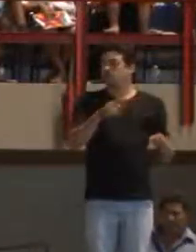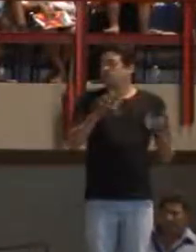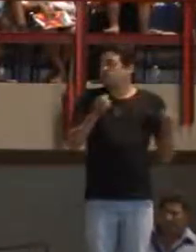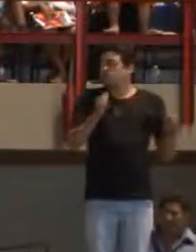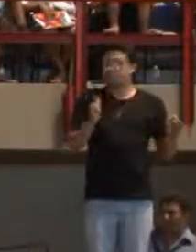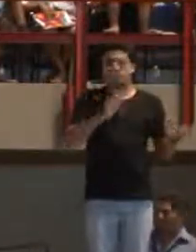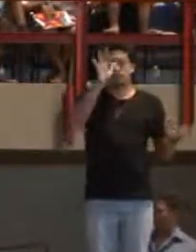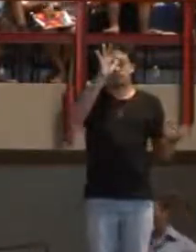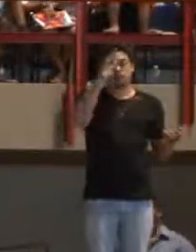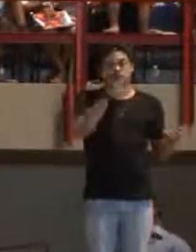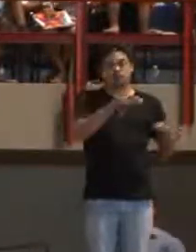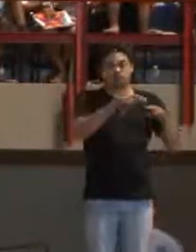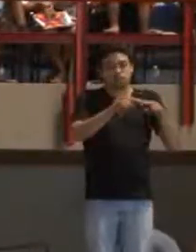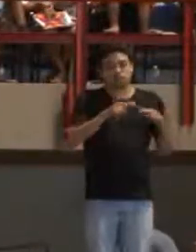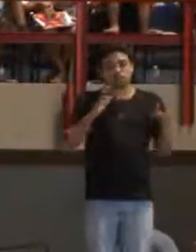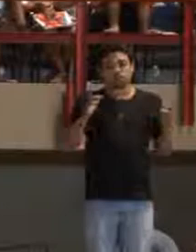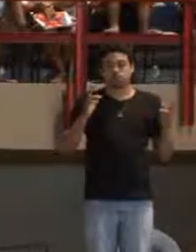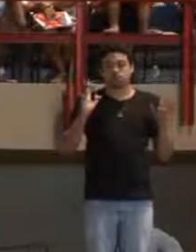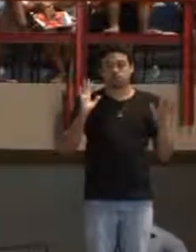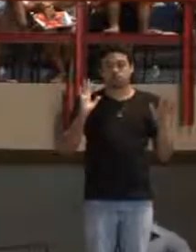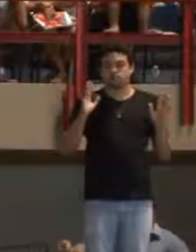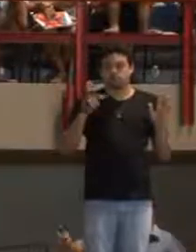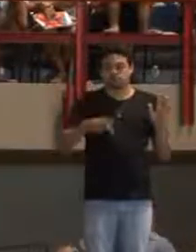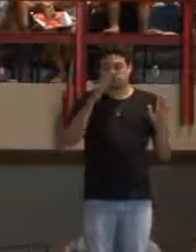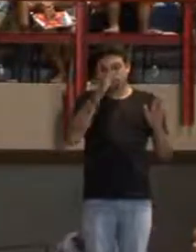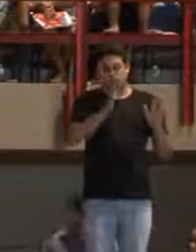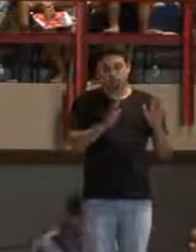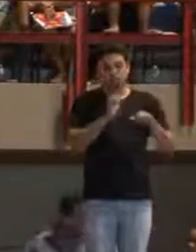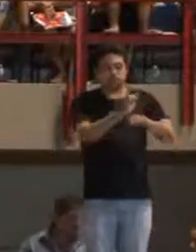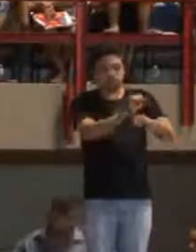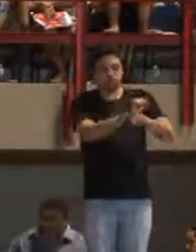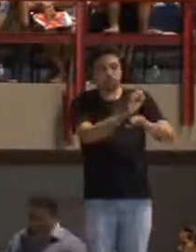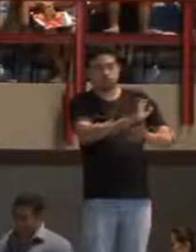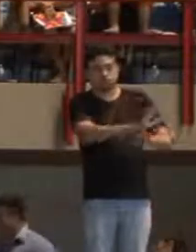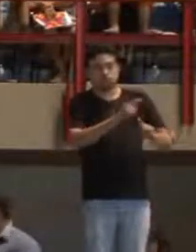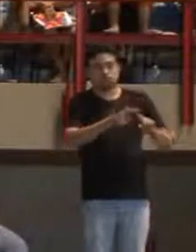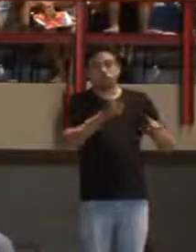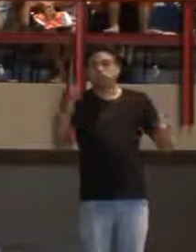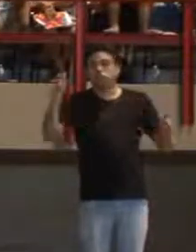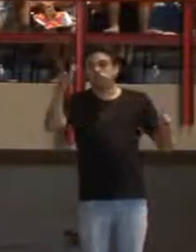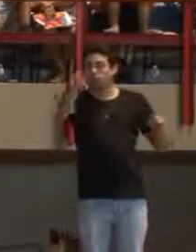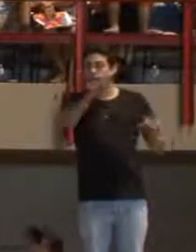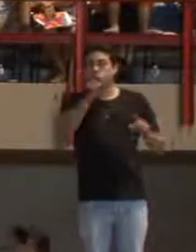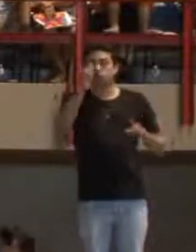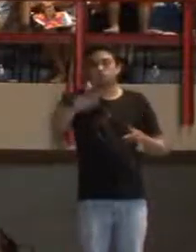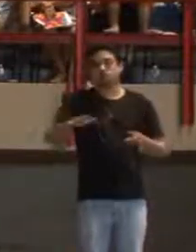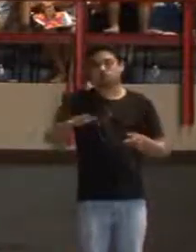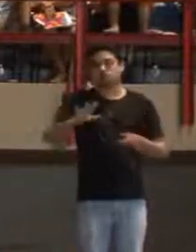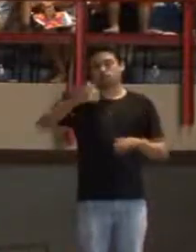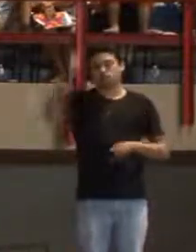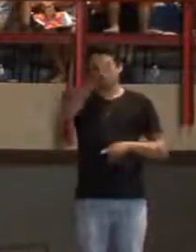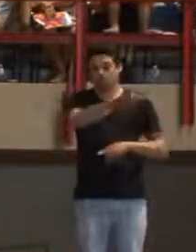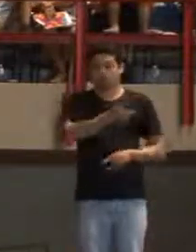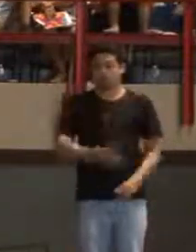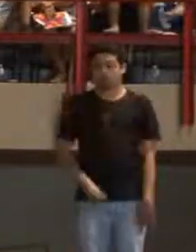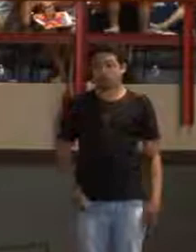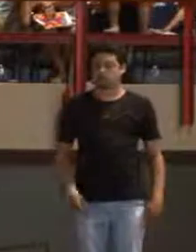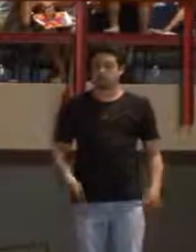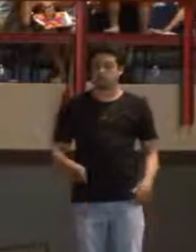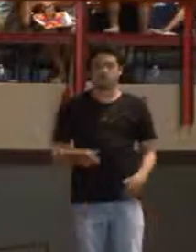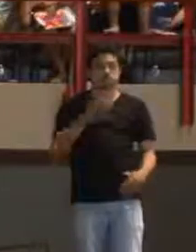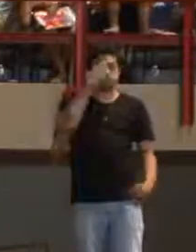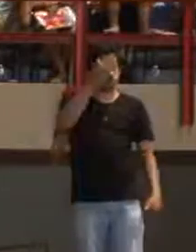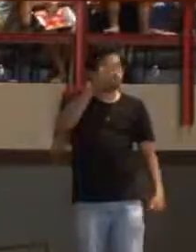é muito caro. Então é um investimento que a gente está deixando de lado, porque a gente tem outras fontes que são mais baratas. Ok? Valeu,